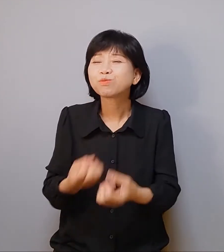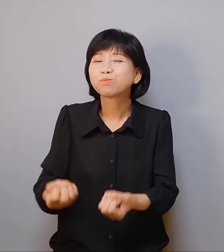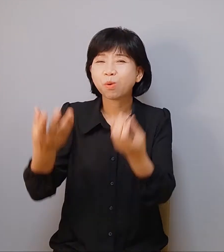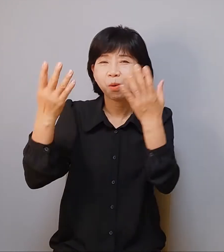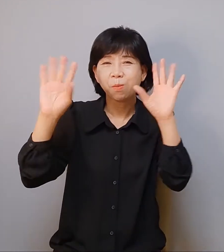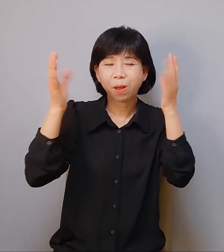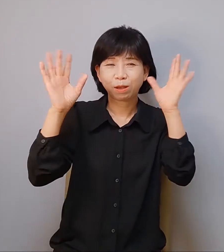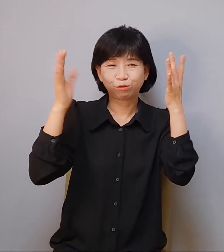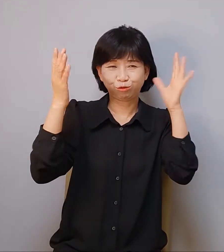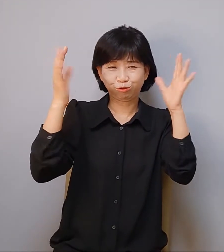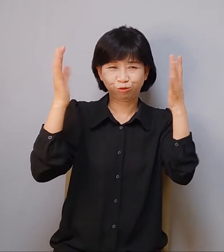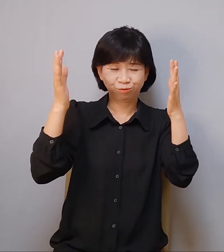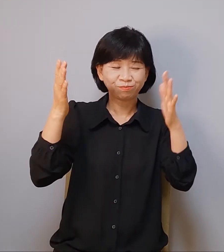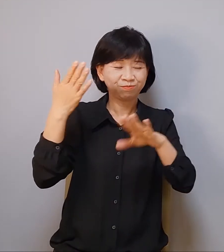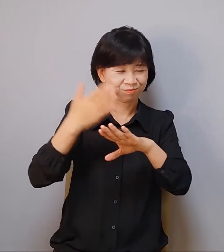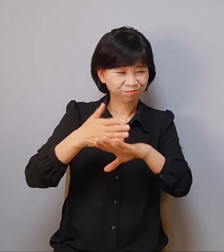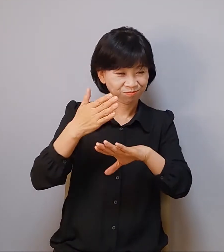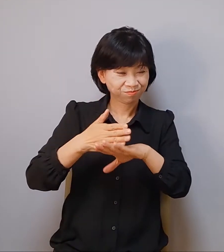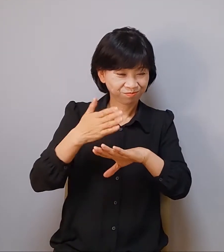감사합니다.